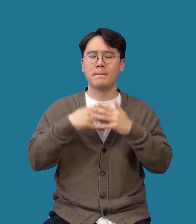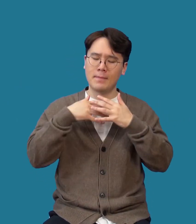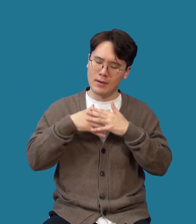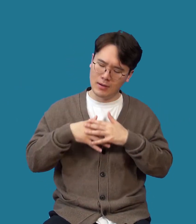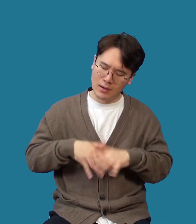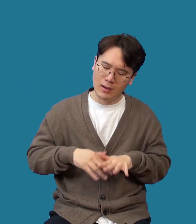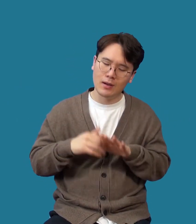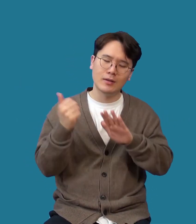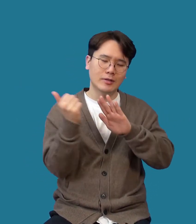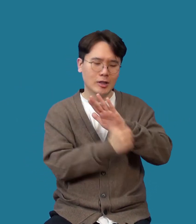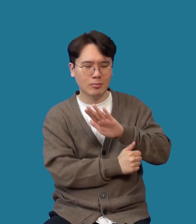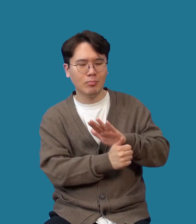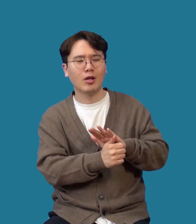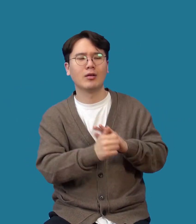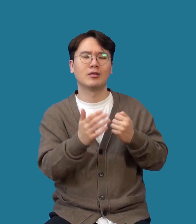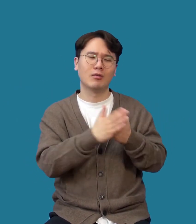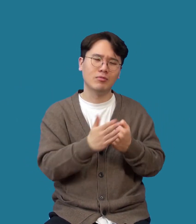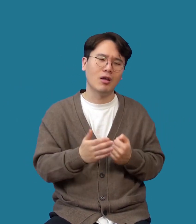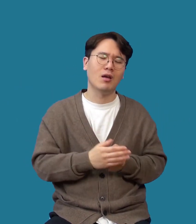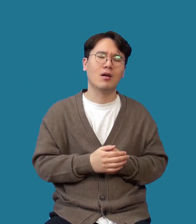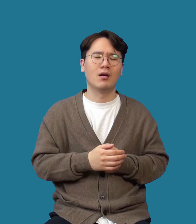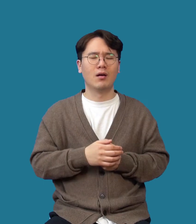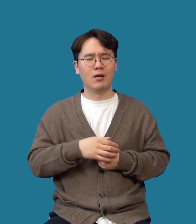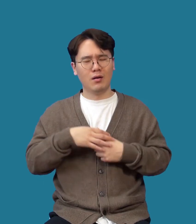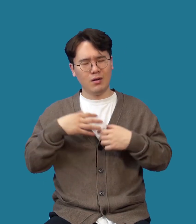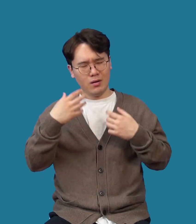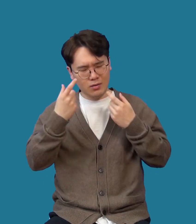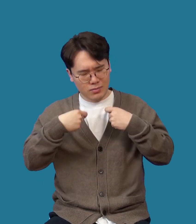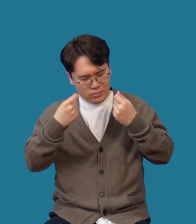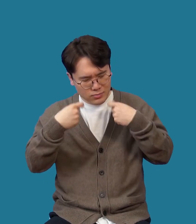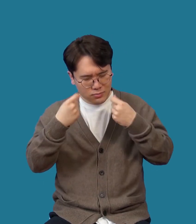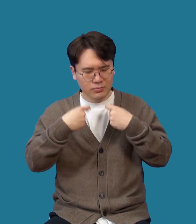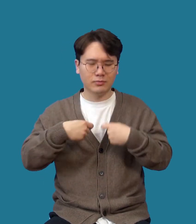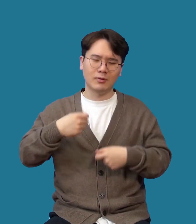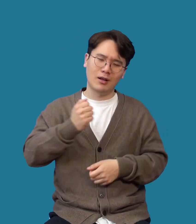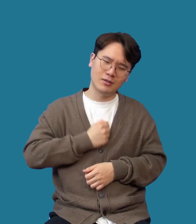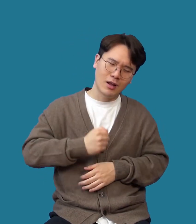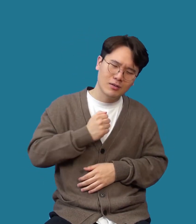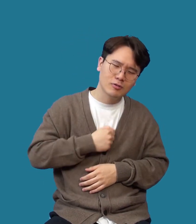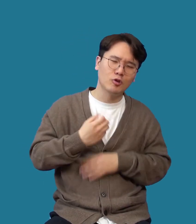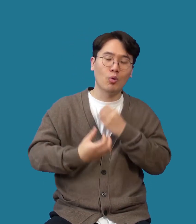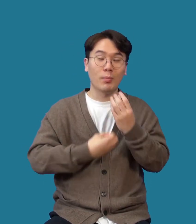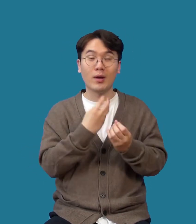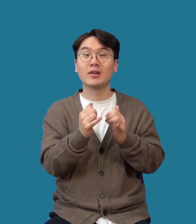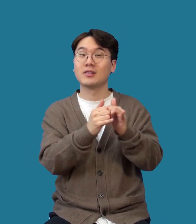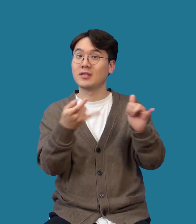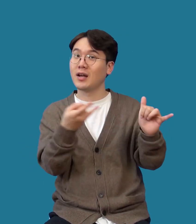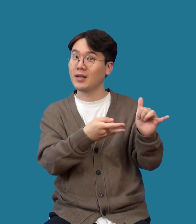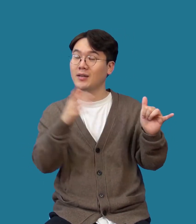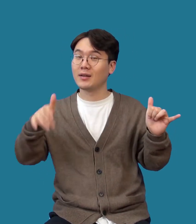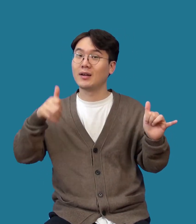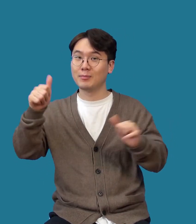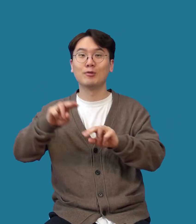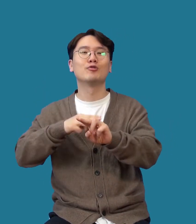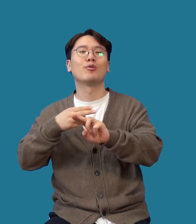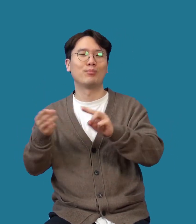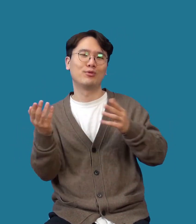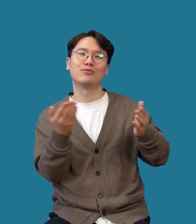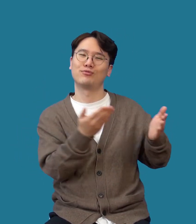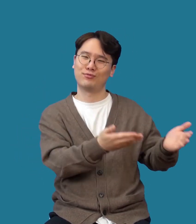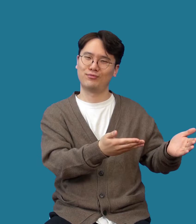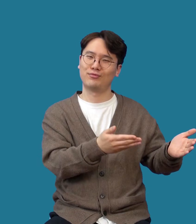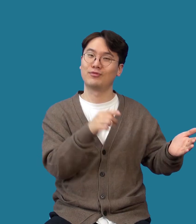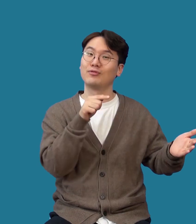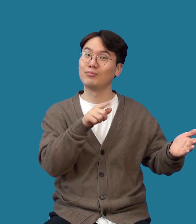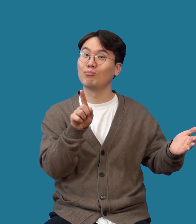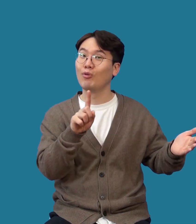둘러싸여서 몸부림치고 단식하고 눈물 흘리는 자에게 하나님께서 선물로 주시는 것이 성령의 충만인